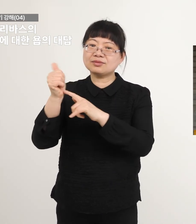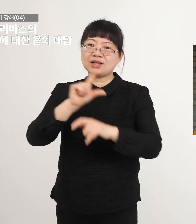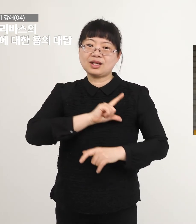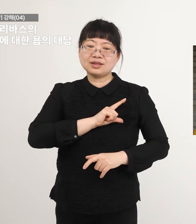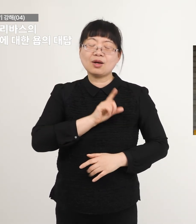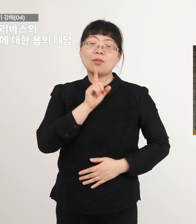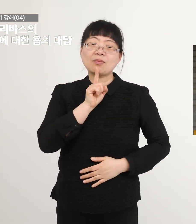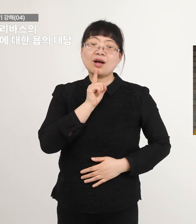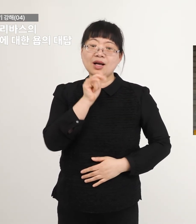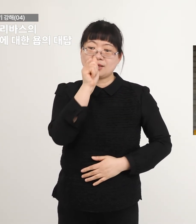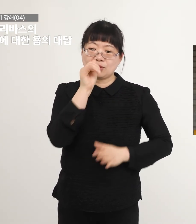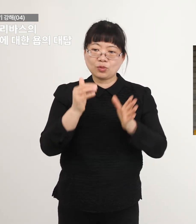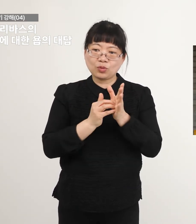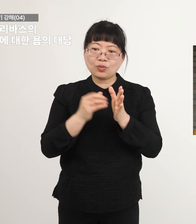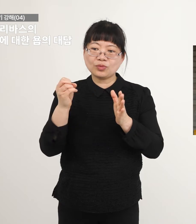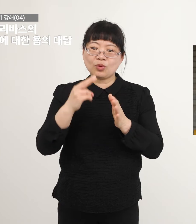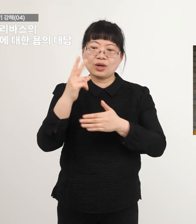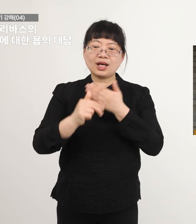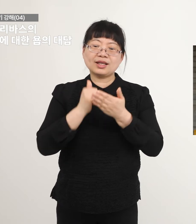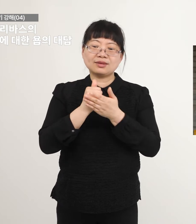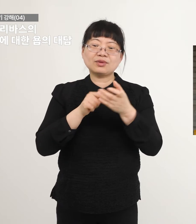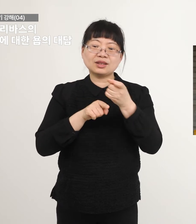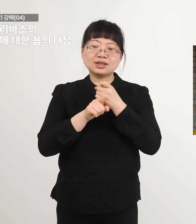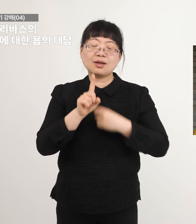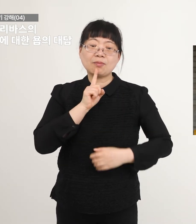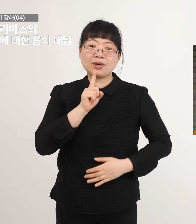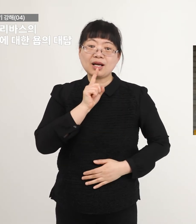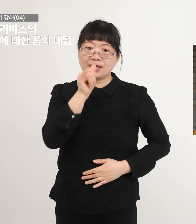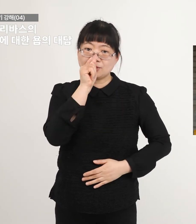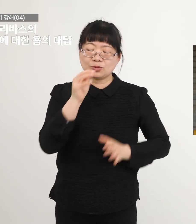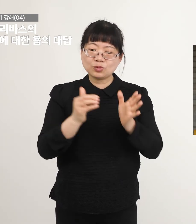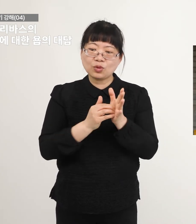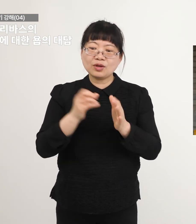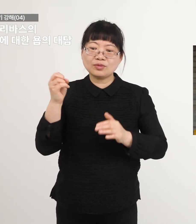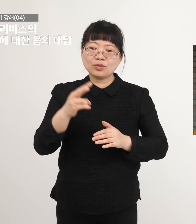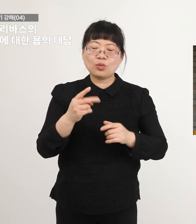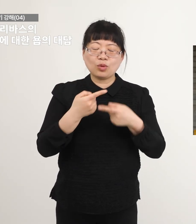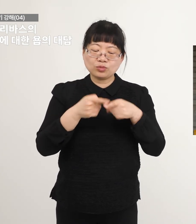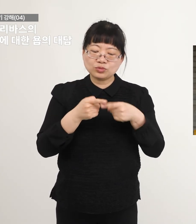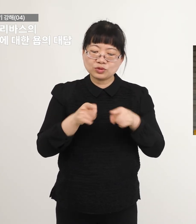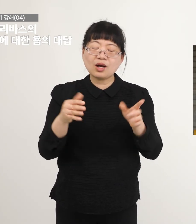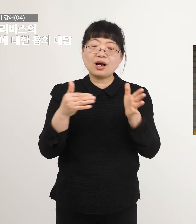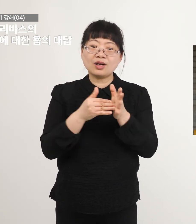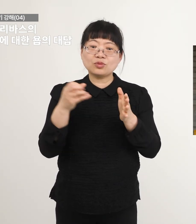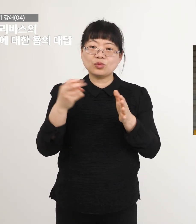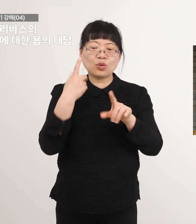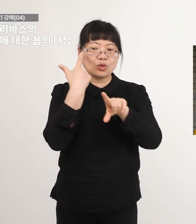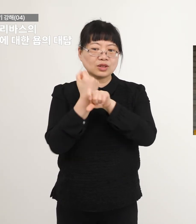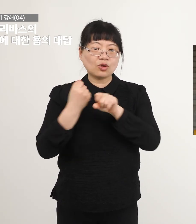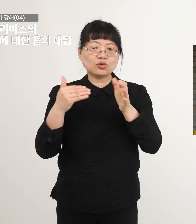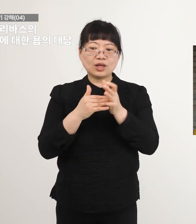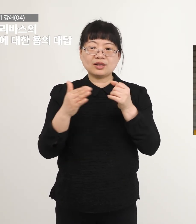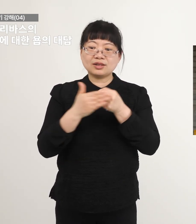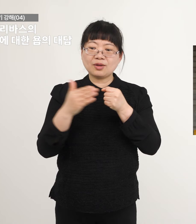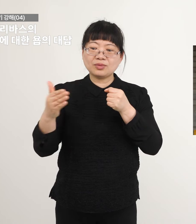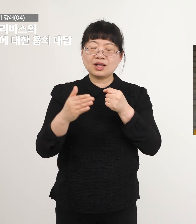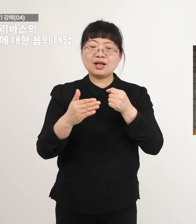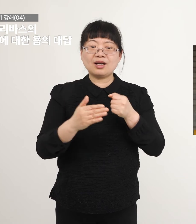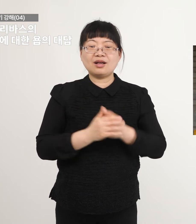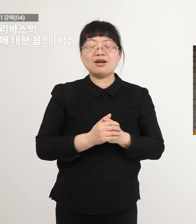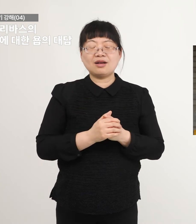이름을 얘기하고 하나님의 뜻을 얘기하고 분석하고 연구해서